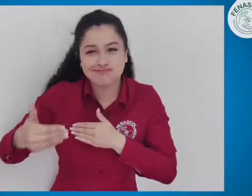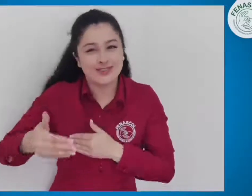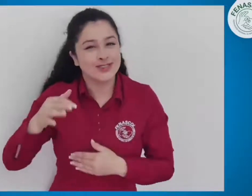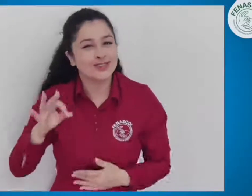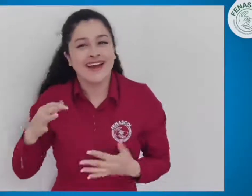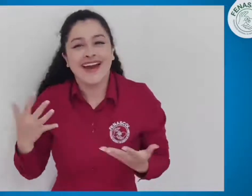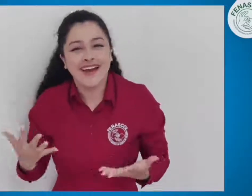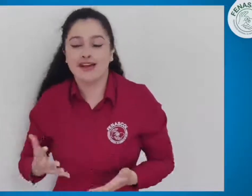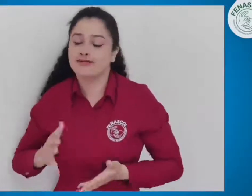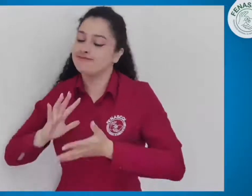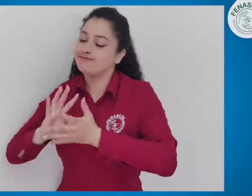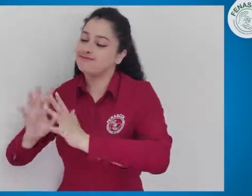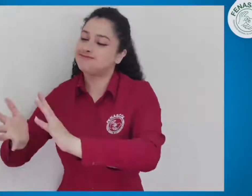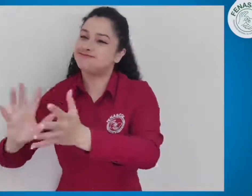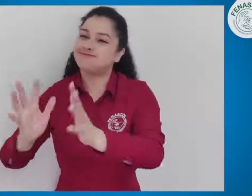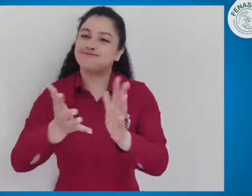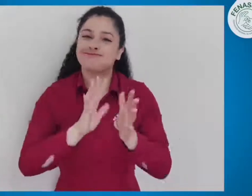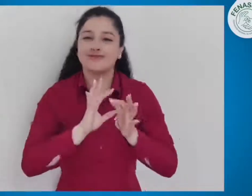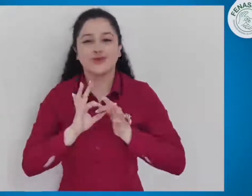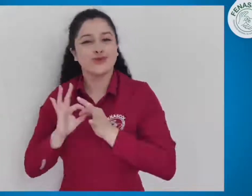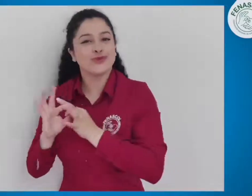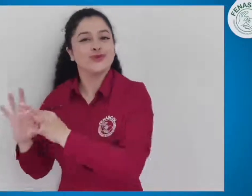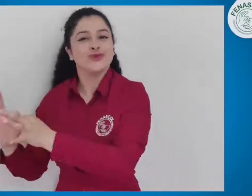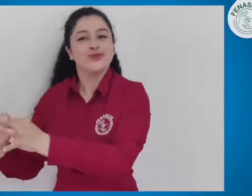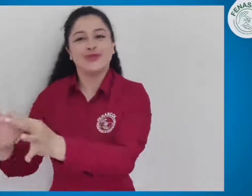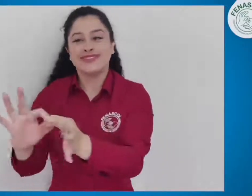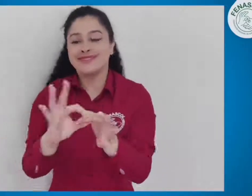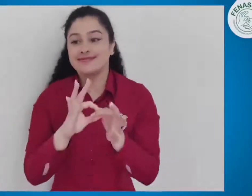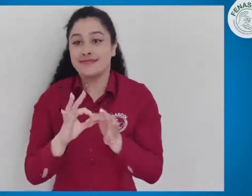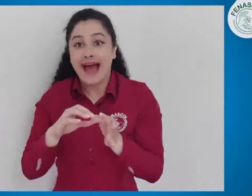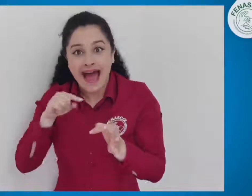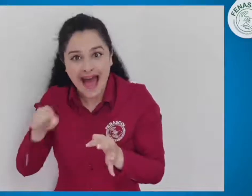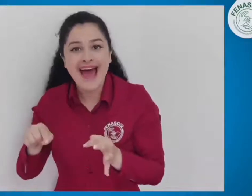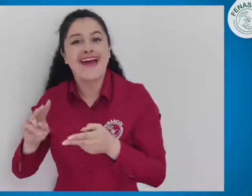la unidad que nos da la lengua de señas